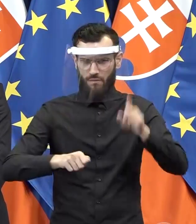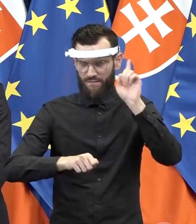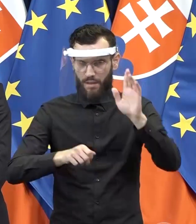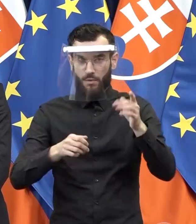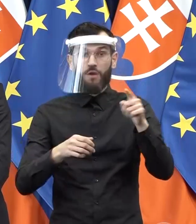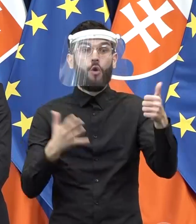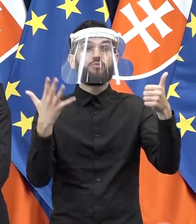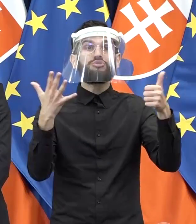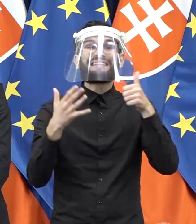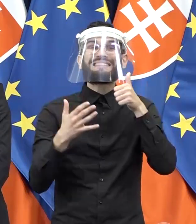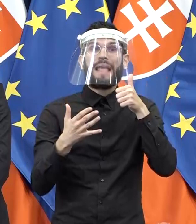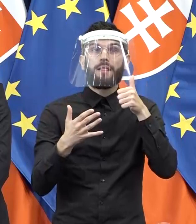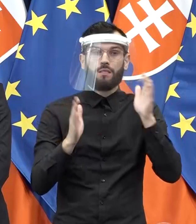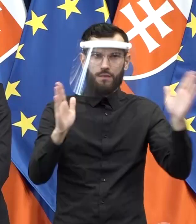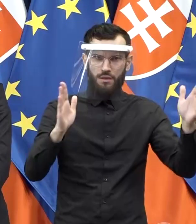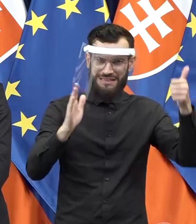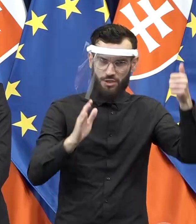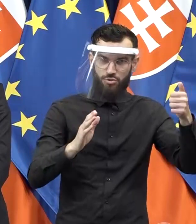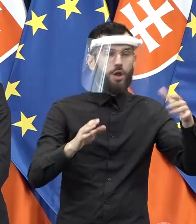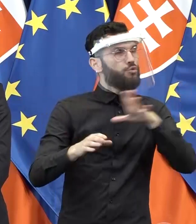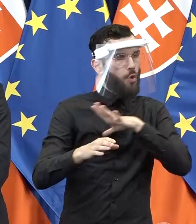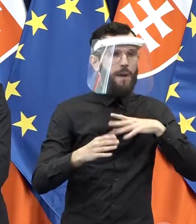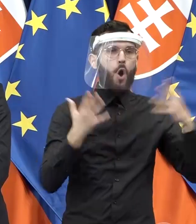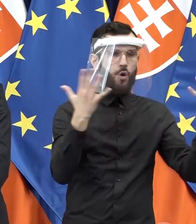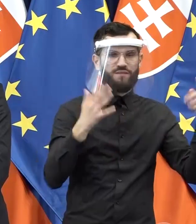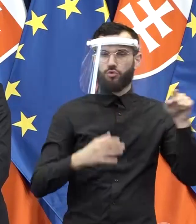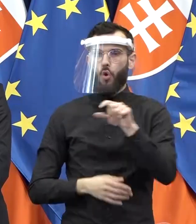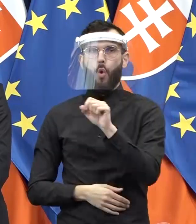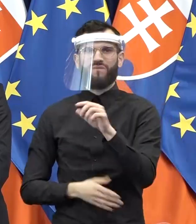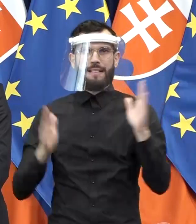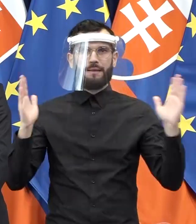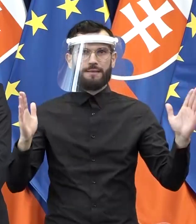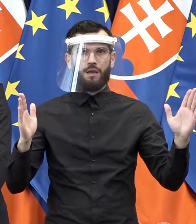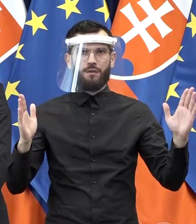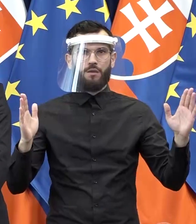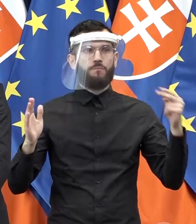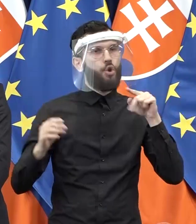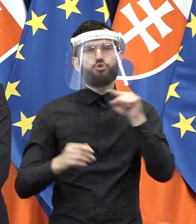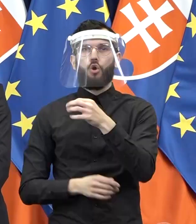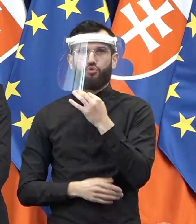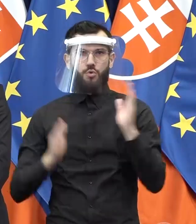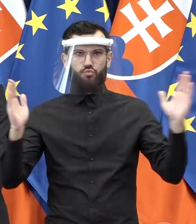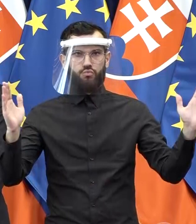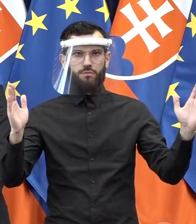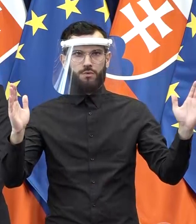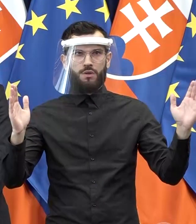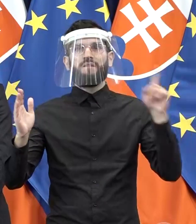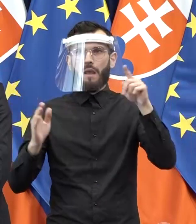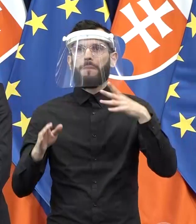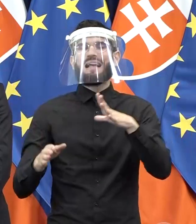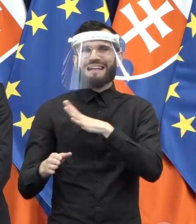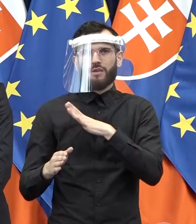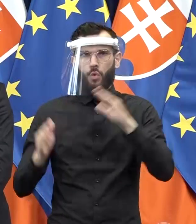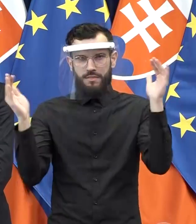tých 6 dní v týždni od 9 do 12, náshle je to aj taký čas, aby bol ľahko zapamätateľný, ale zároveň aj, kde je najmenšie riziko